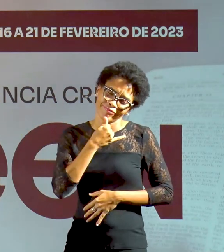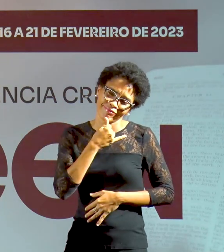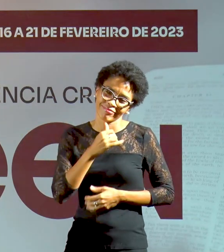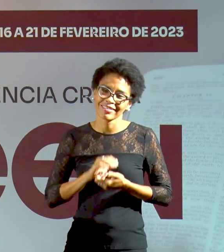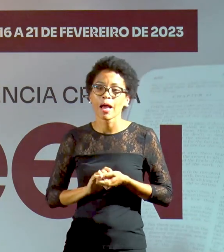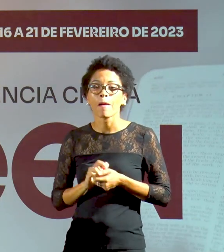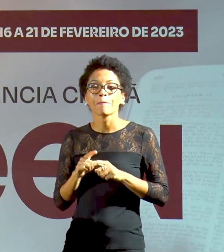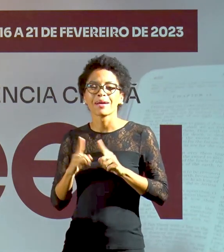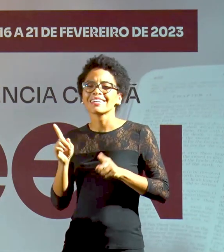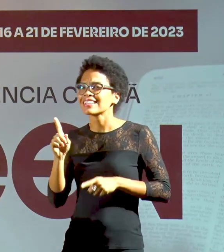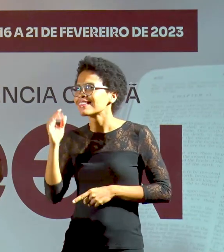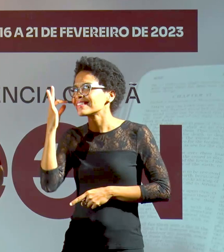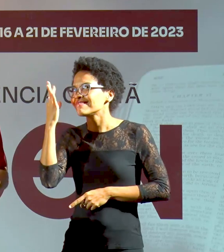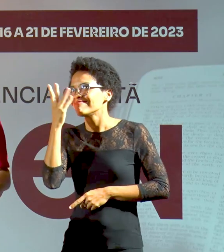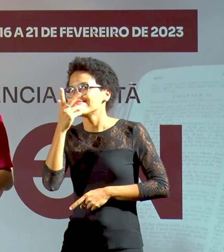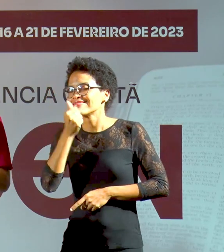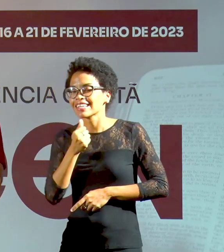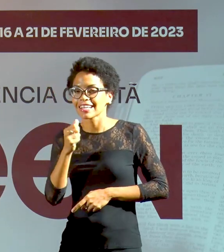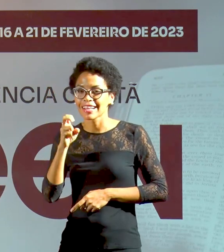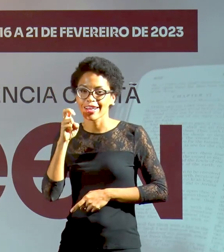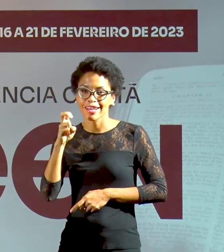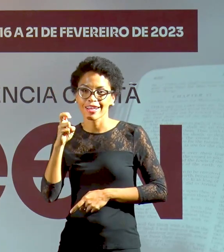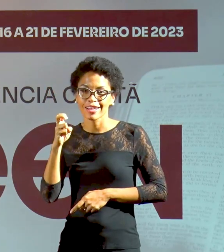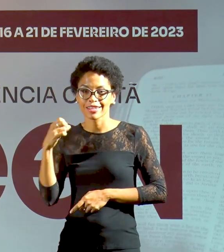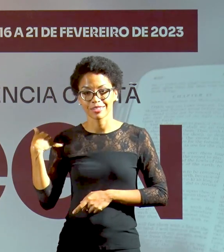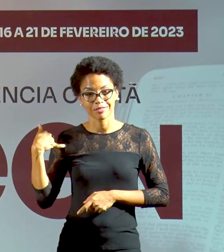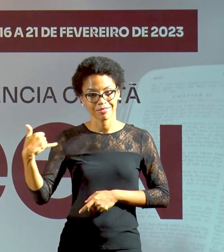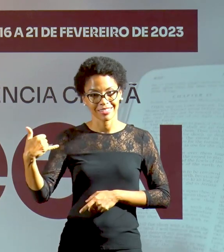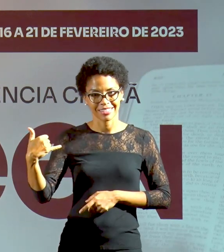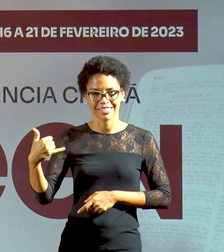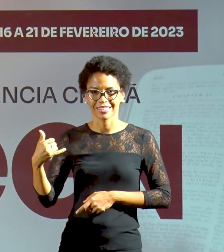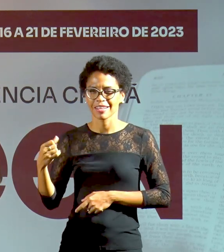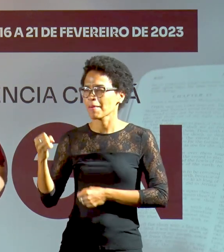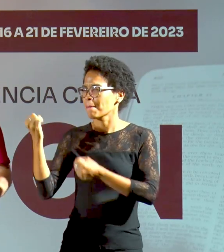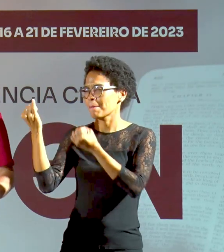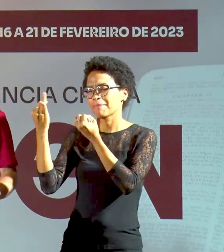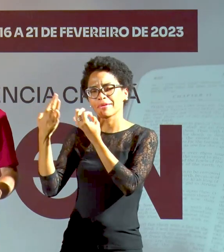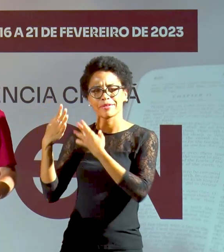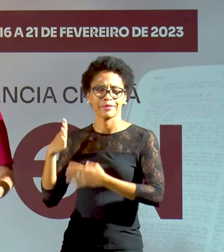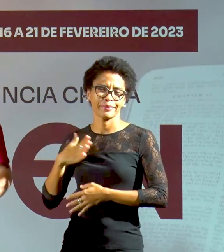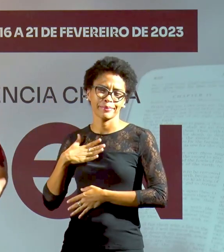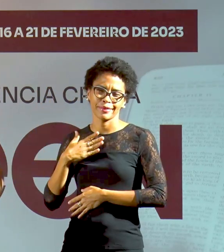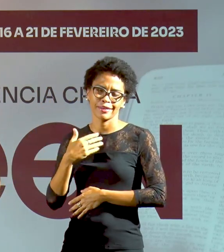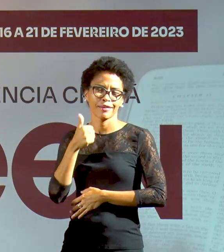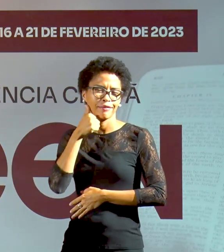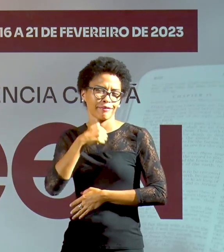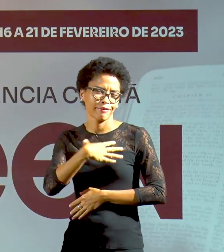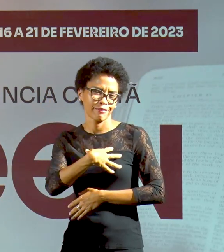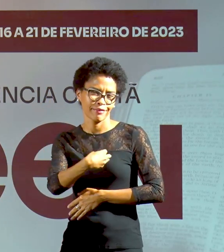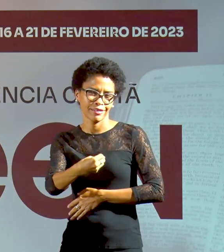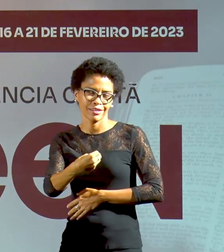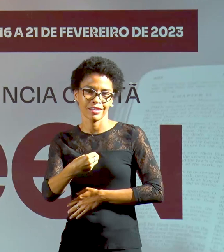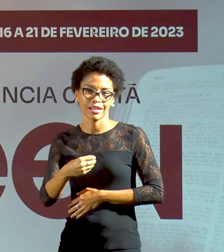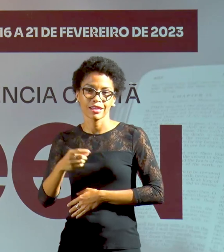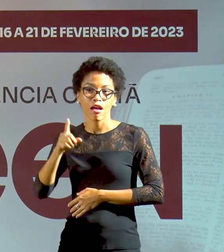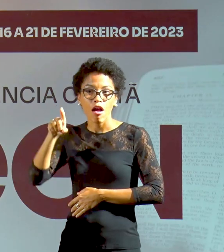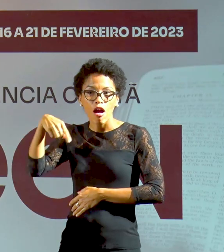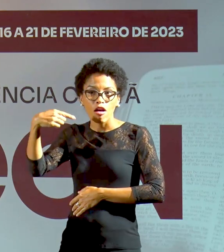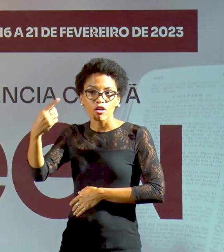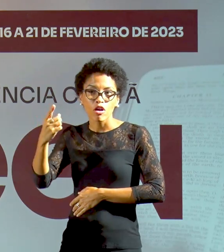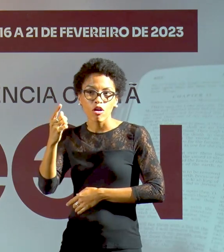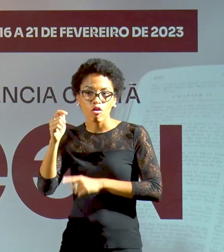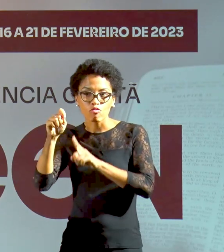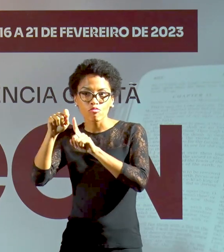mas ela é muito linda ela vai fazer cinco aninhos ela é uma benção nas nossas vidas e daqui um mês